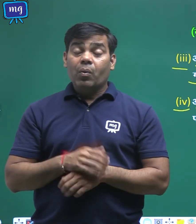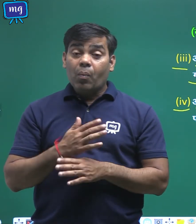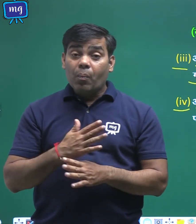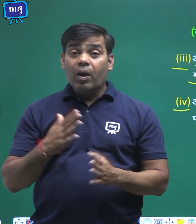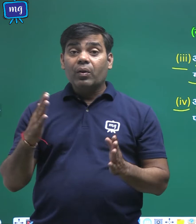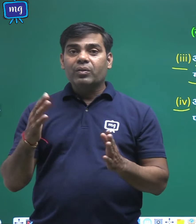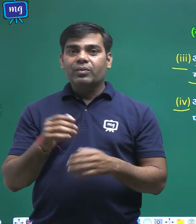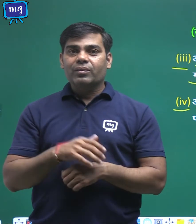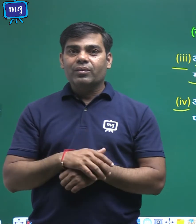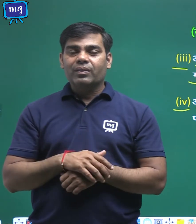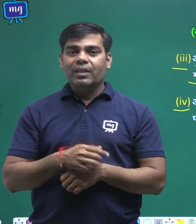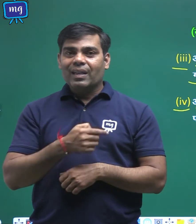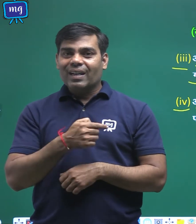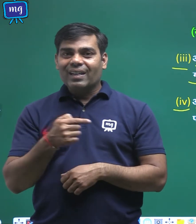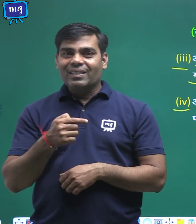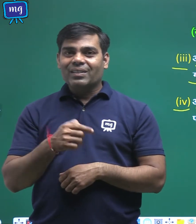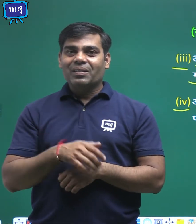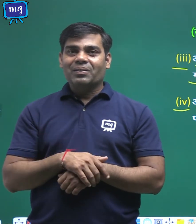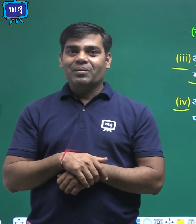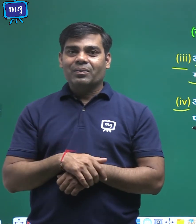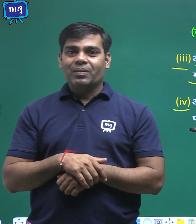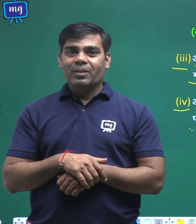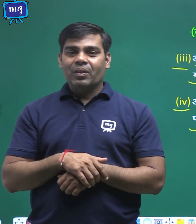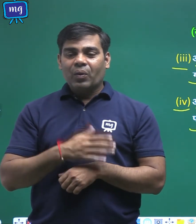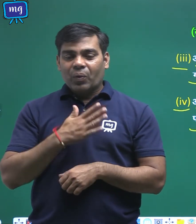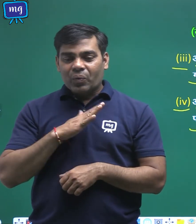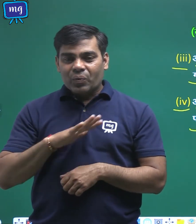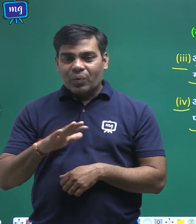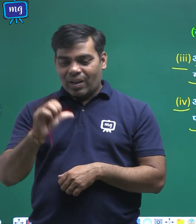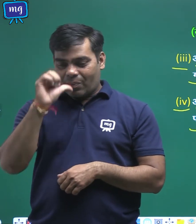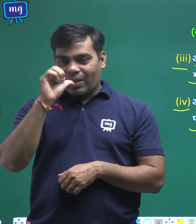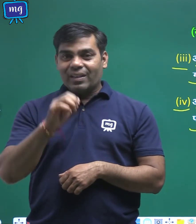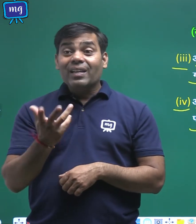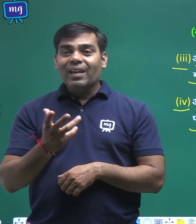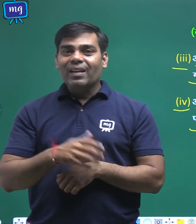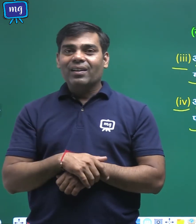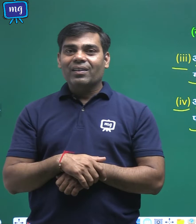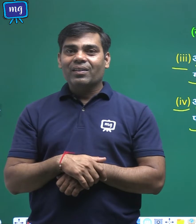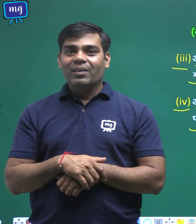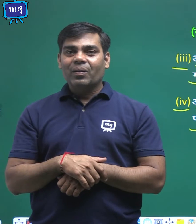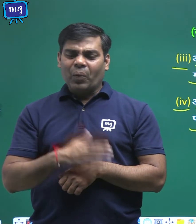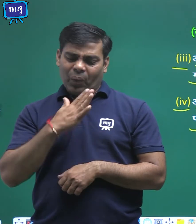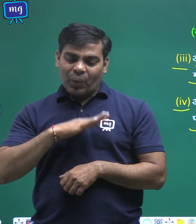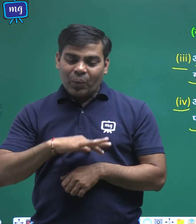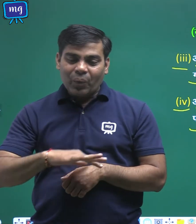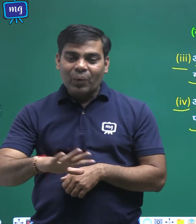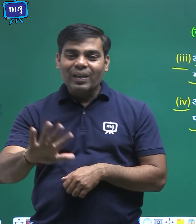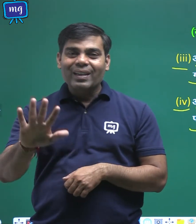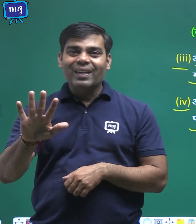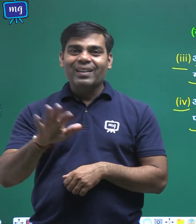बहुत खालिस्तान चुका पानी। क्या आएगा? बह,